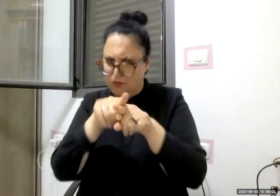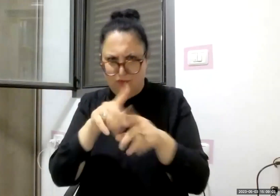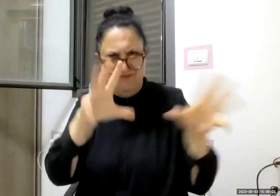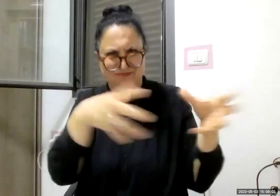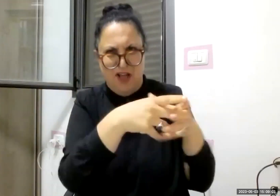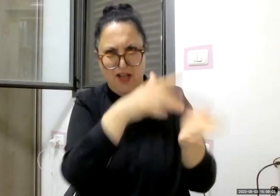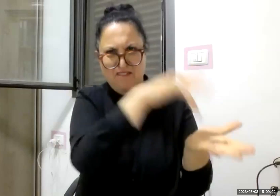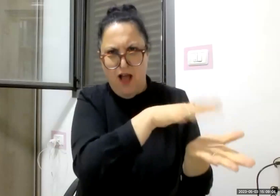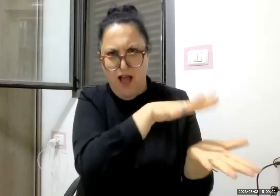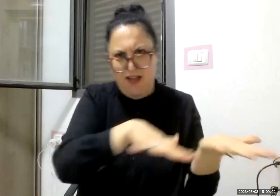איביליסטיות,